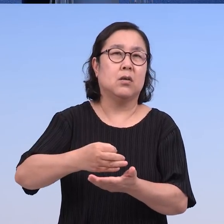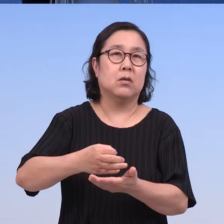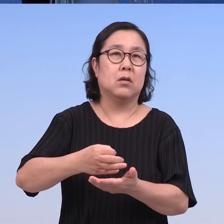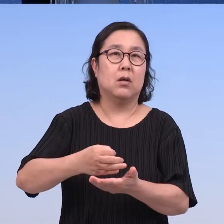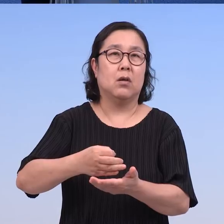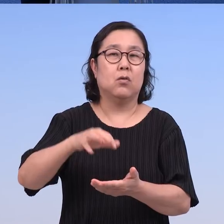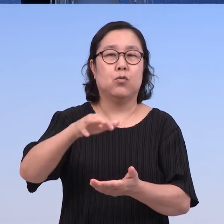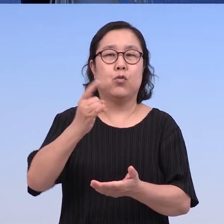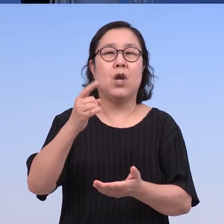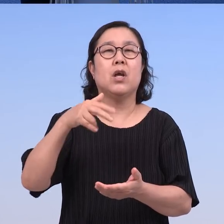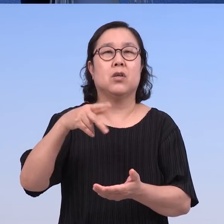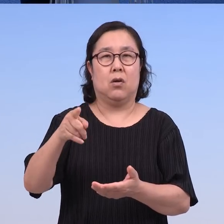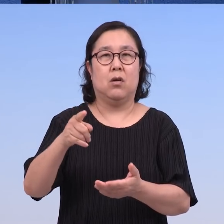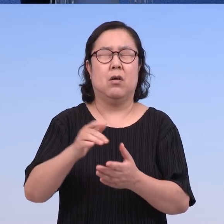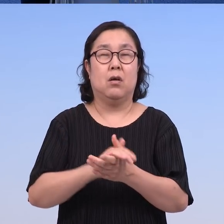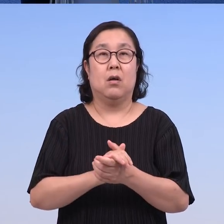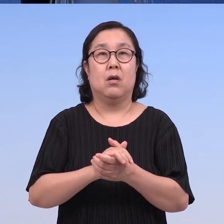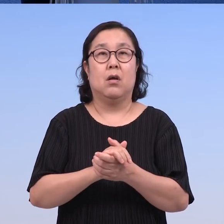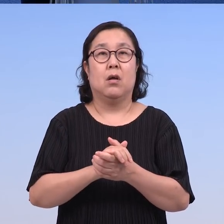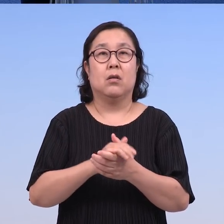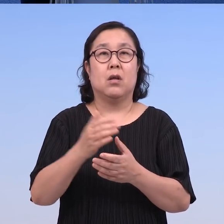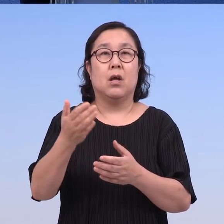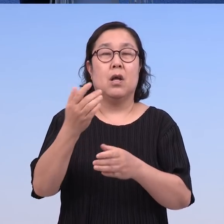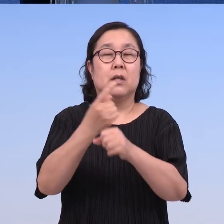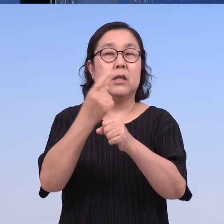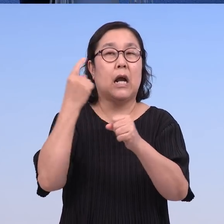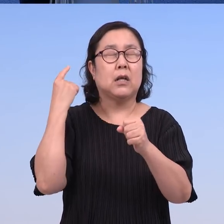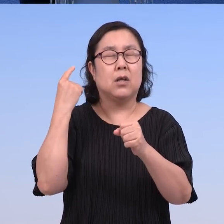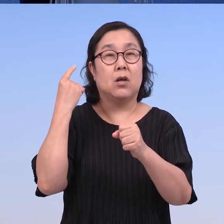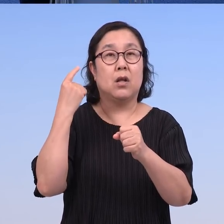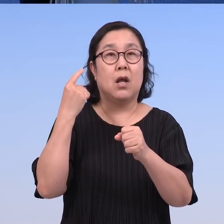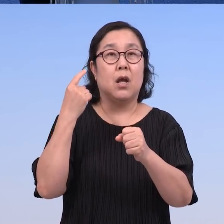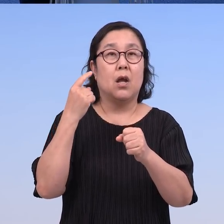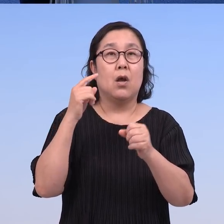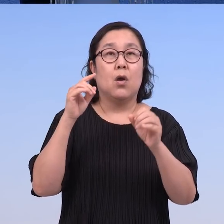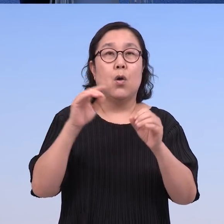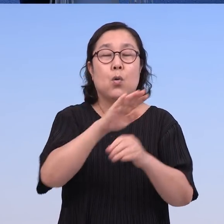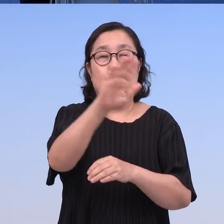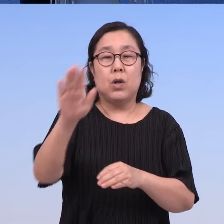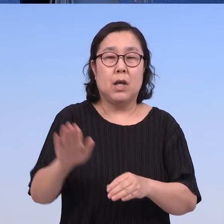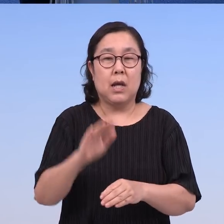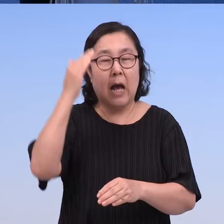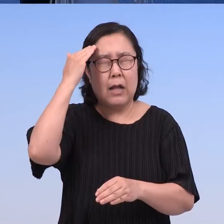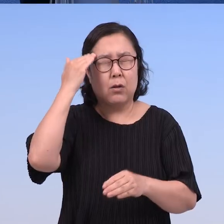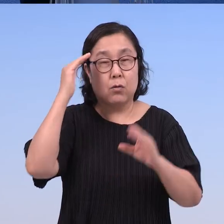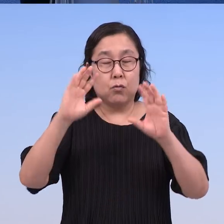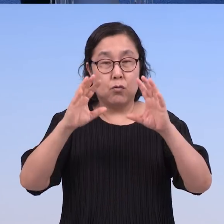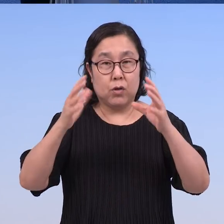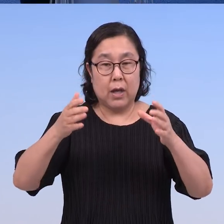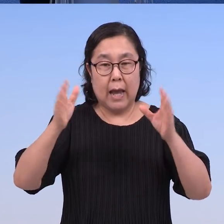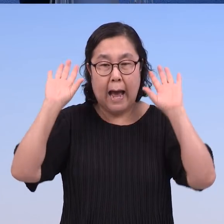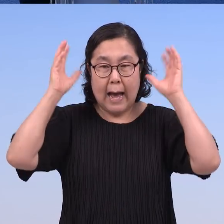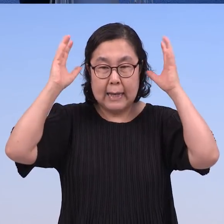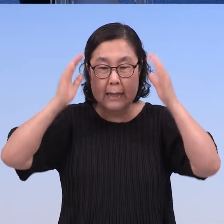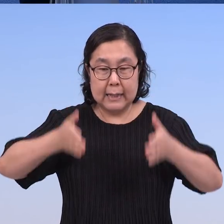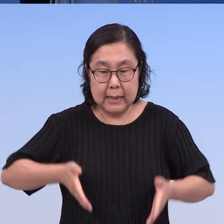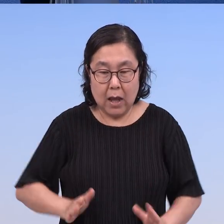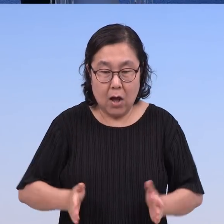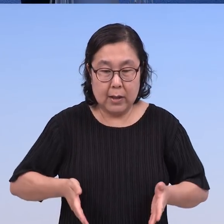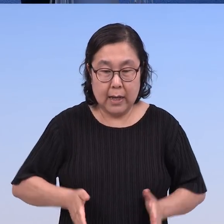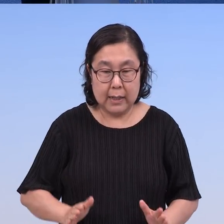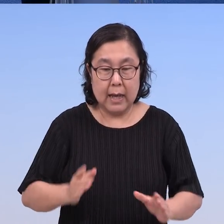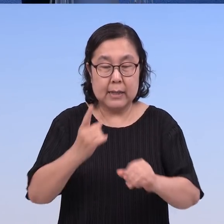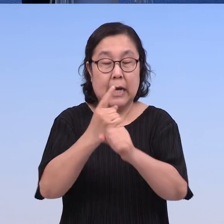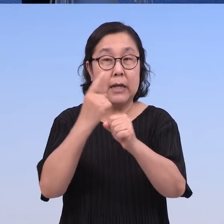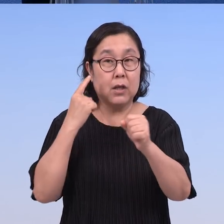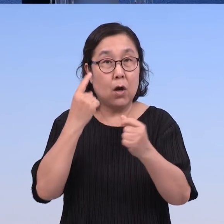더 심각한 머릿 기사를 봤습니다. 지난해 우리나라 출생아 수가 1년 전보다 4만